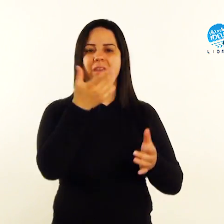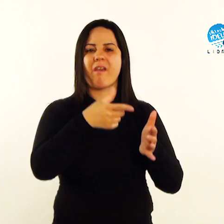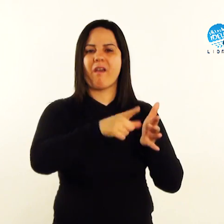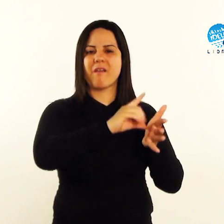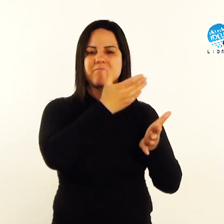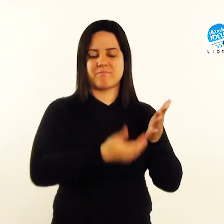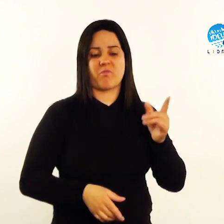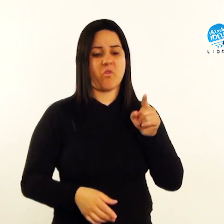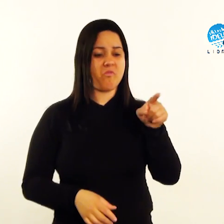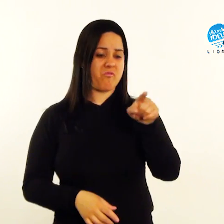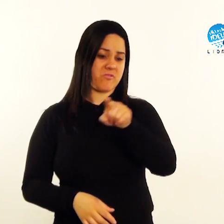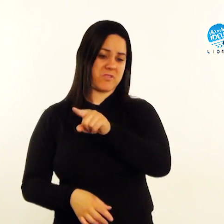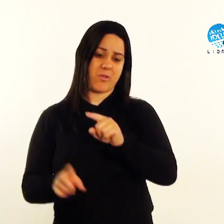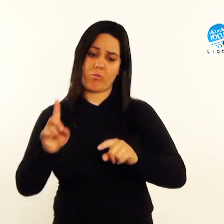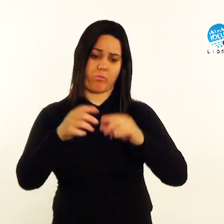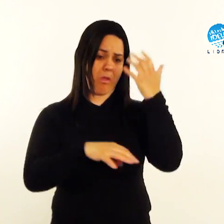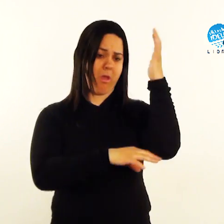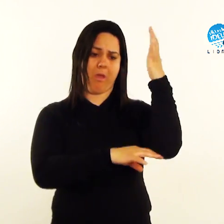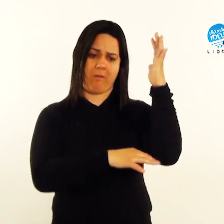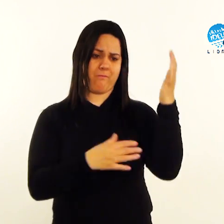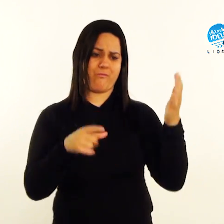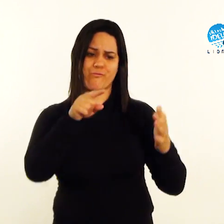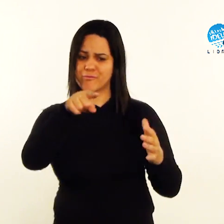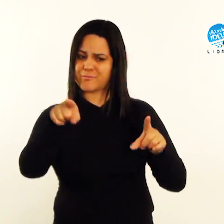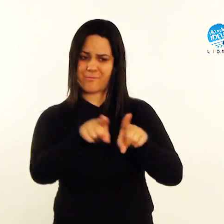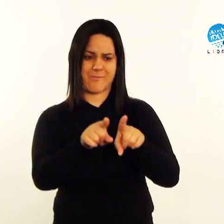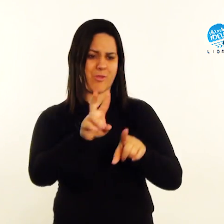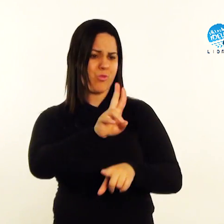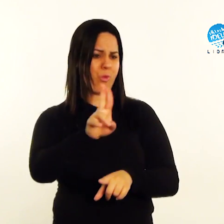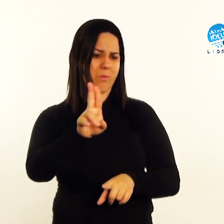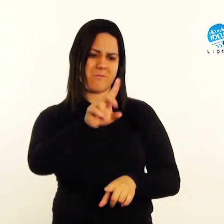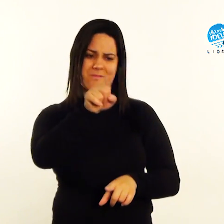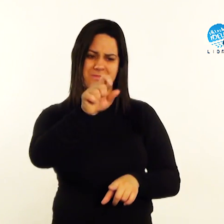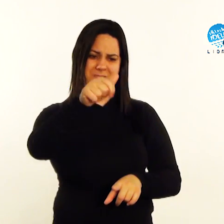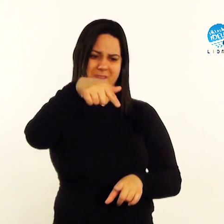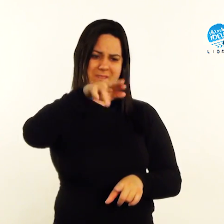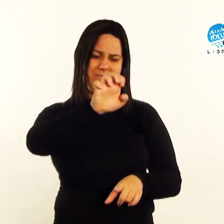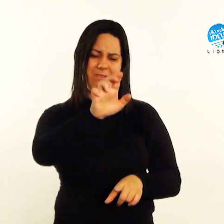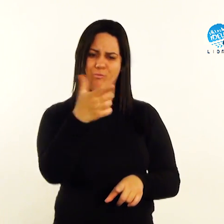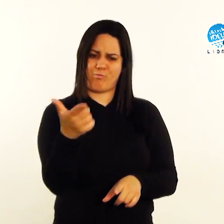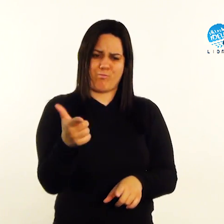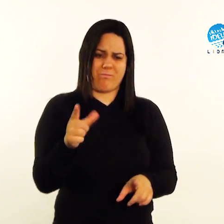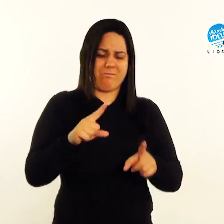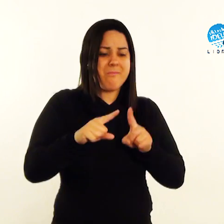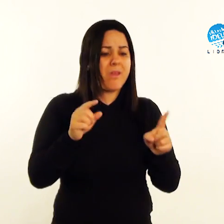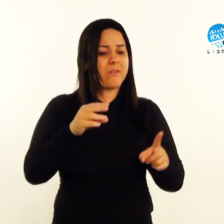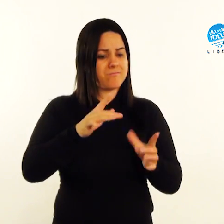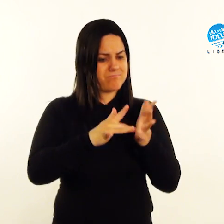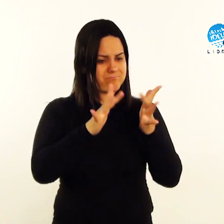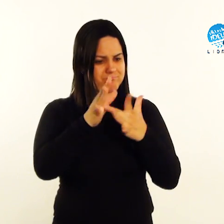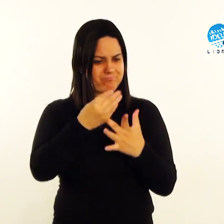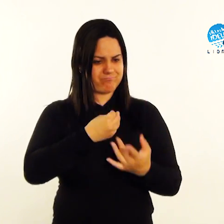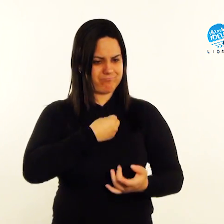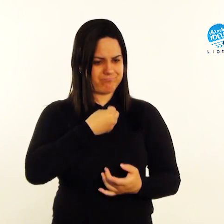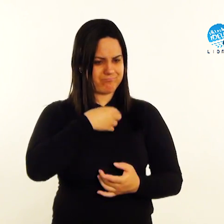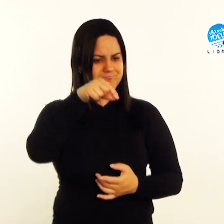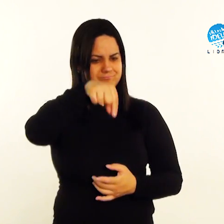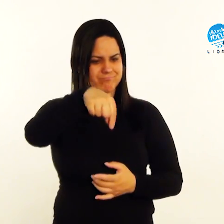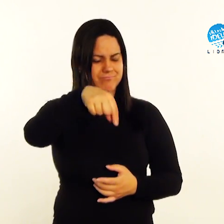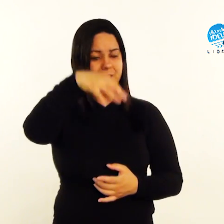nem se chama Zaqueu, mas o Senhor Jesus está aqui, pode ter certeza disso. E pelo seu